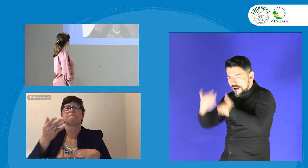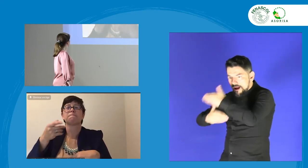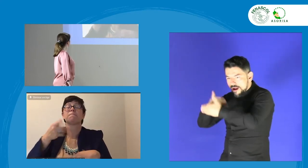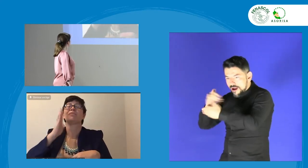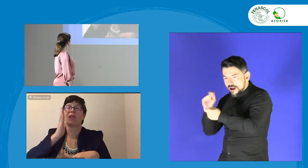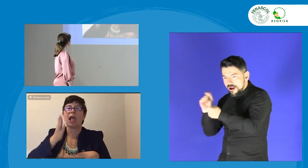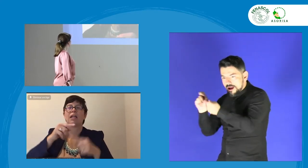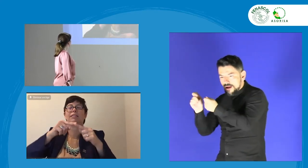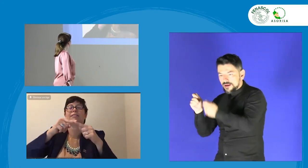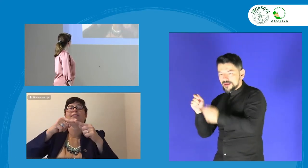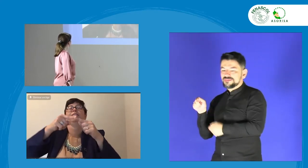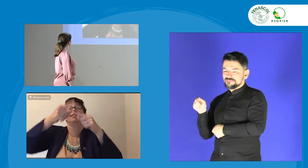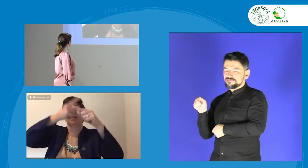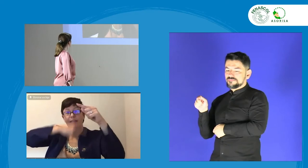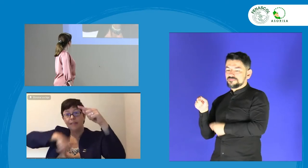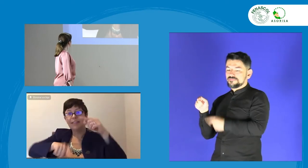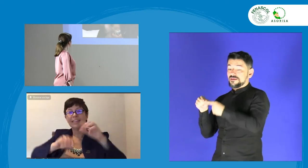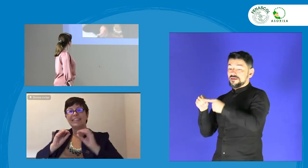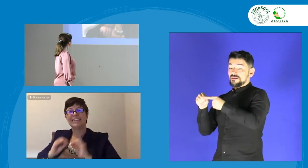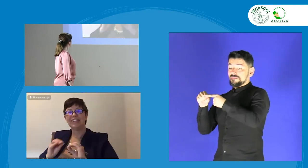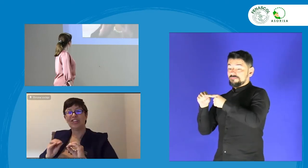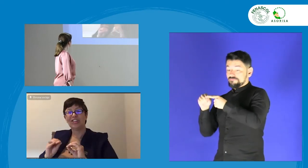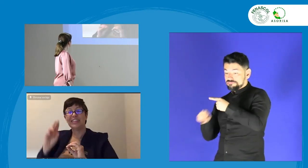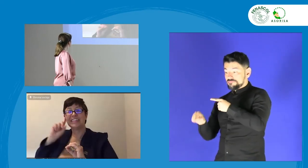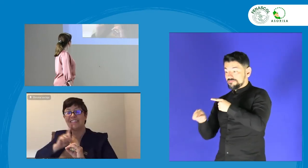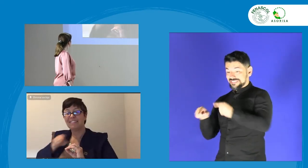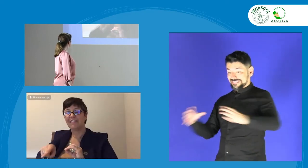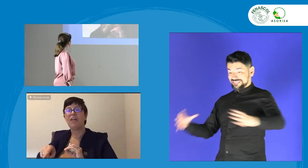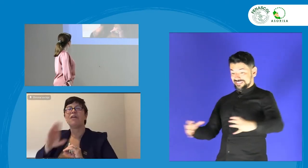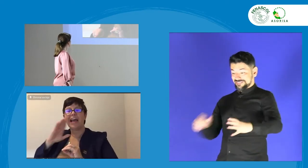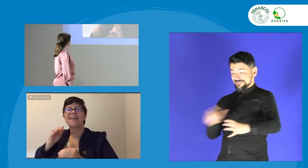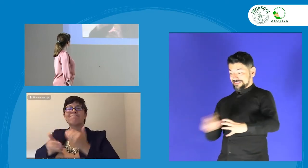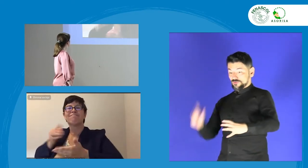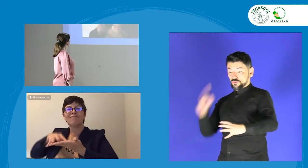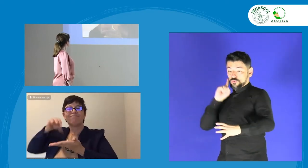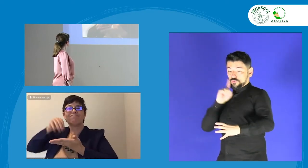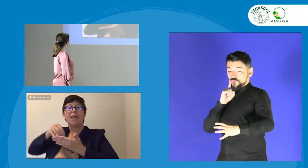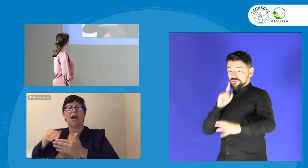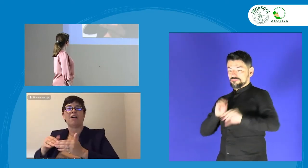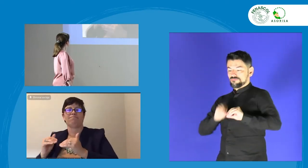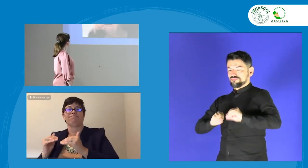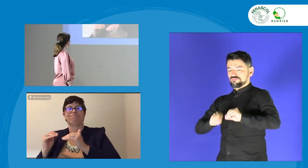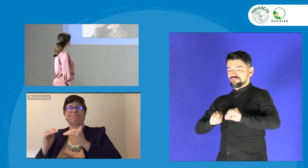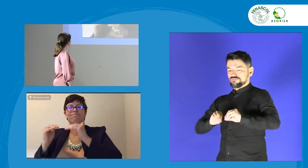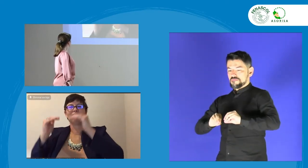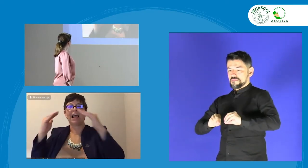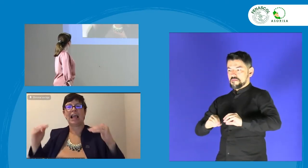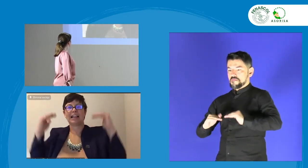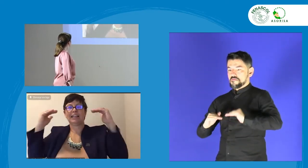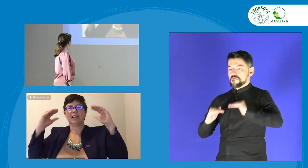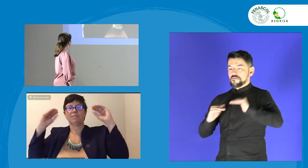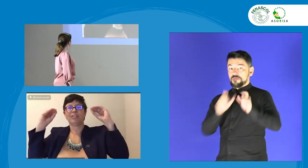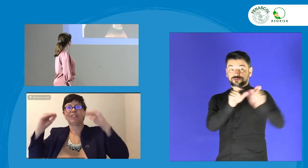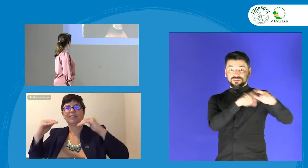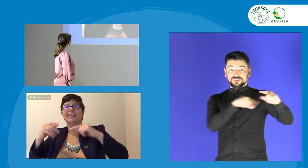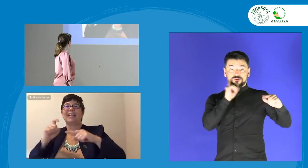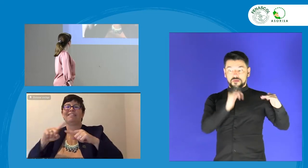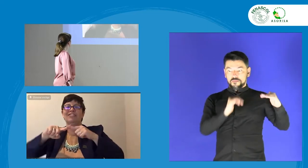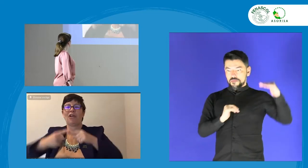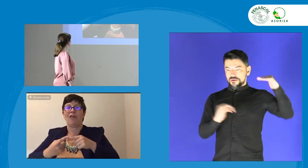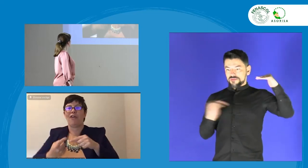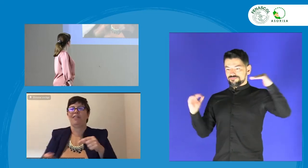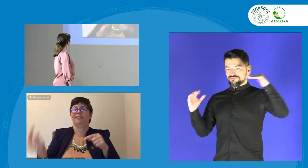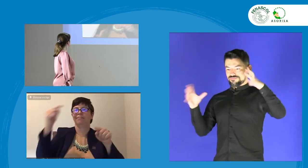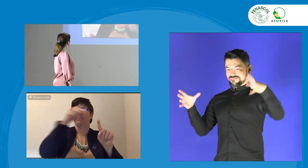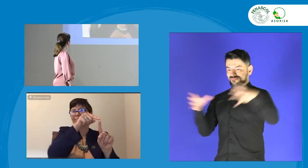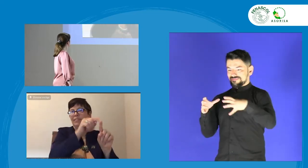esas buenas prácticas y que de esta manera pues baje esto a los diferentes niveles de